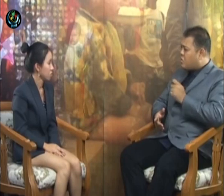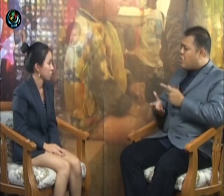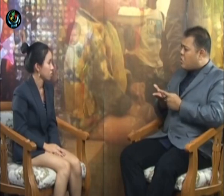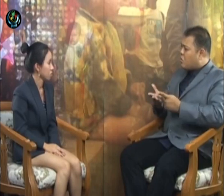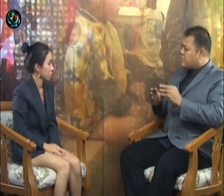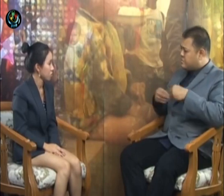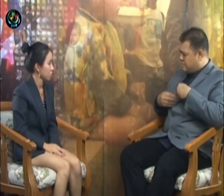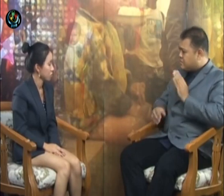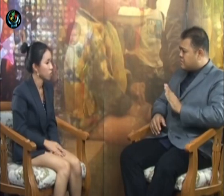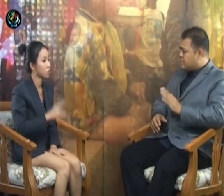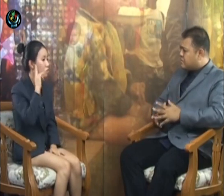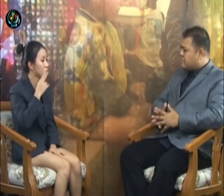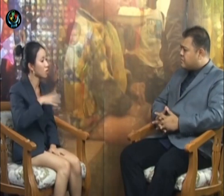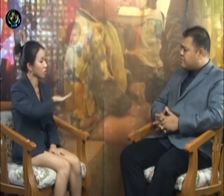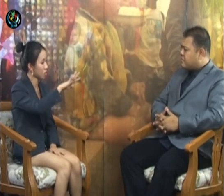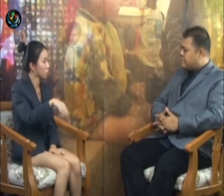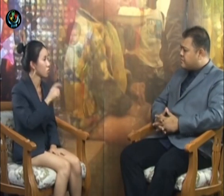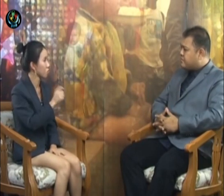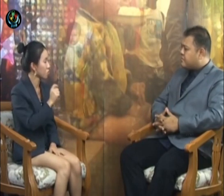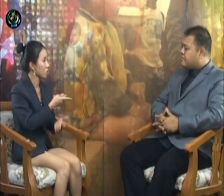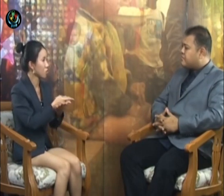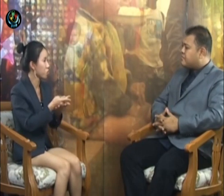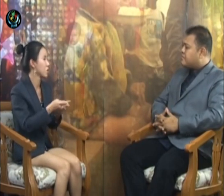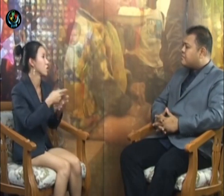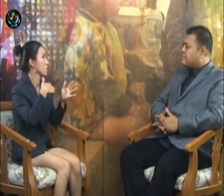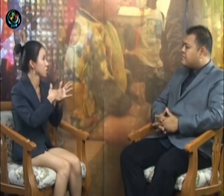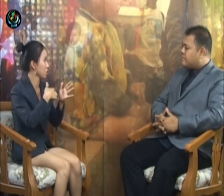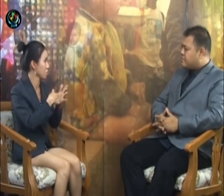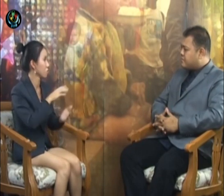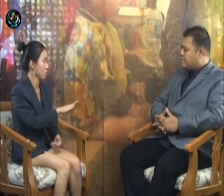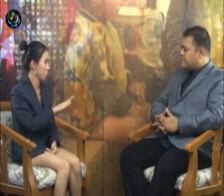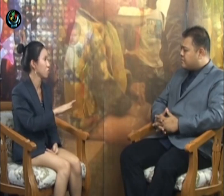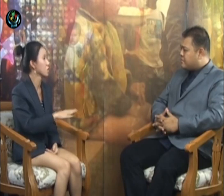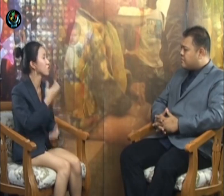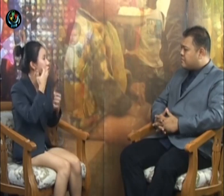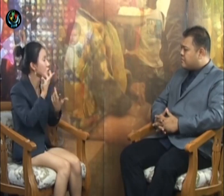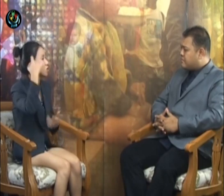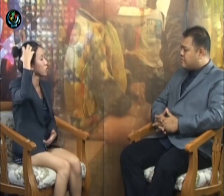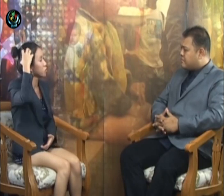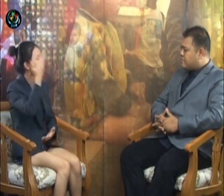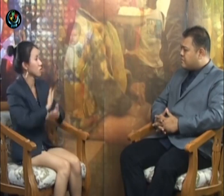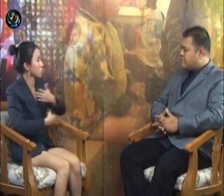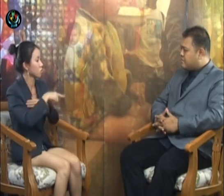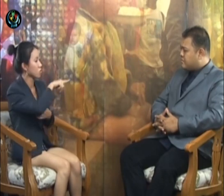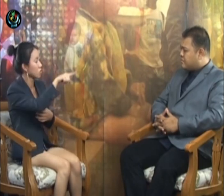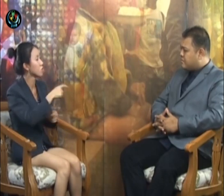ခုနဲ့တစ်ခုမတူတာတွေကအများကြီးပဲ ။လက်ရှိမြန်မာပြည်မှာနားမကျသူတွေအားလုံးအလုံးကန်အခွင့်အလမ်းရှိလား။ အလုတ်အလုတ်က